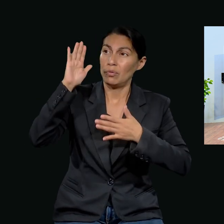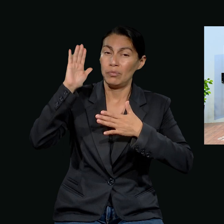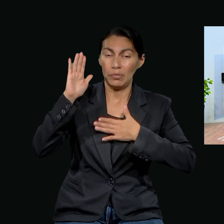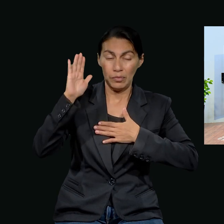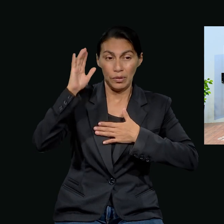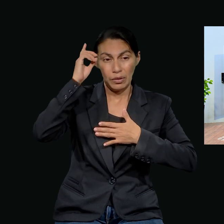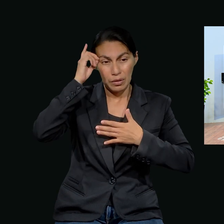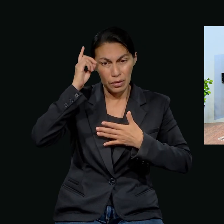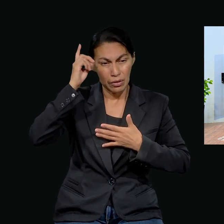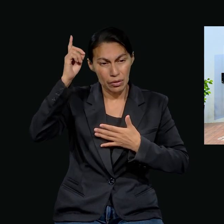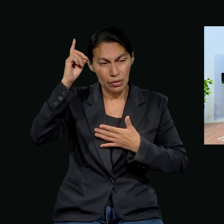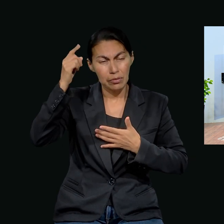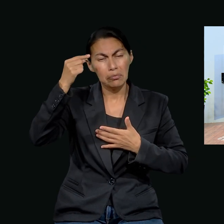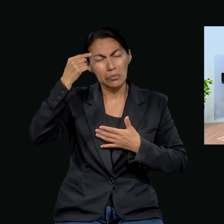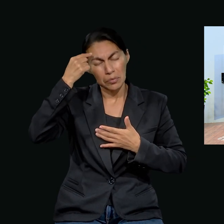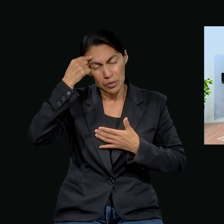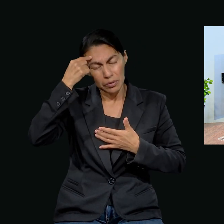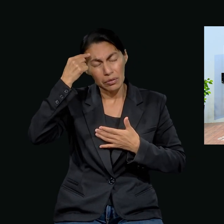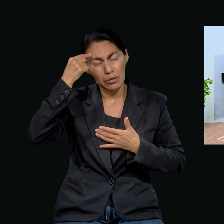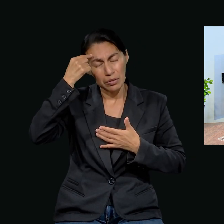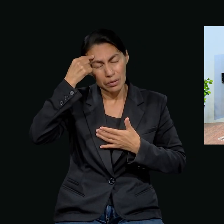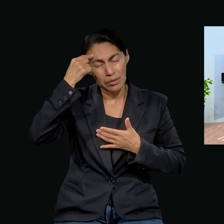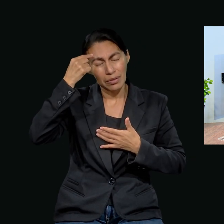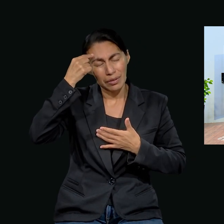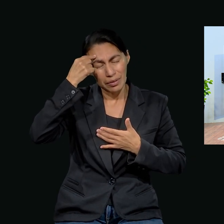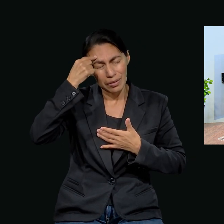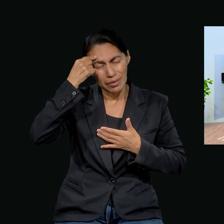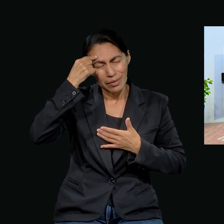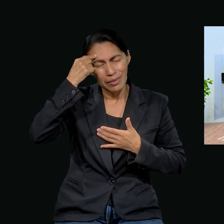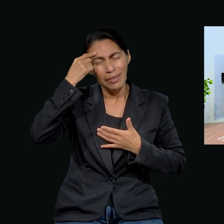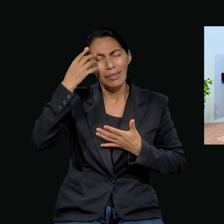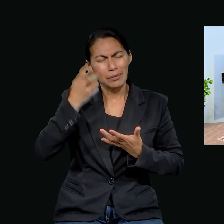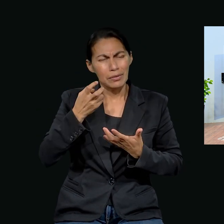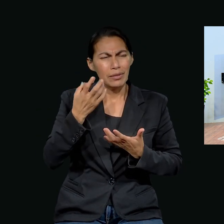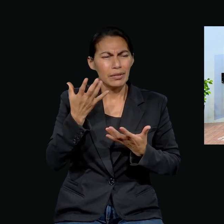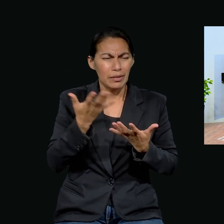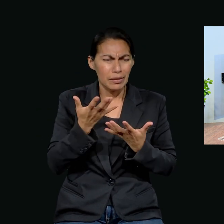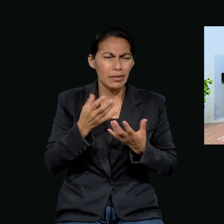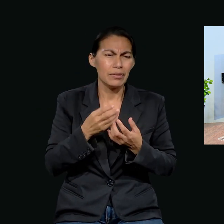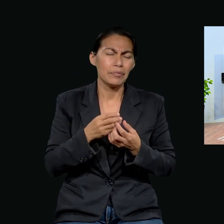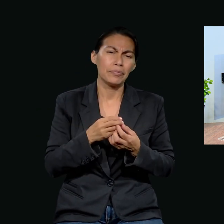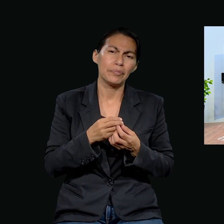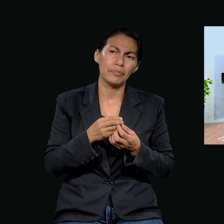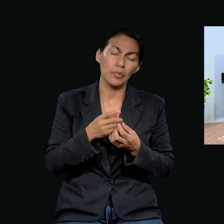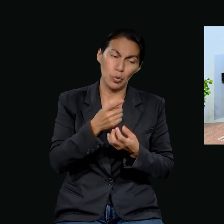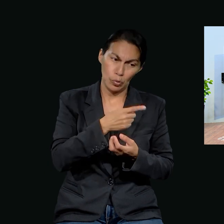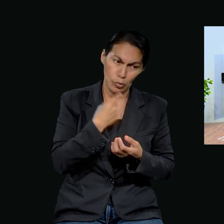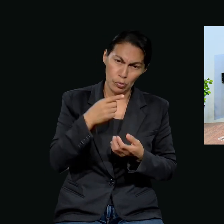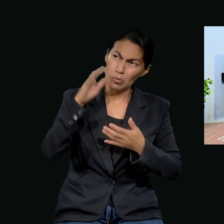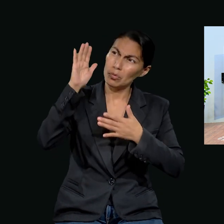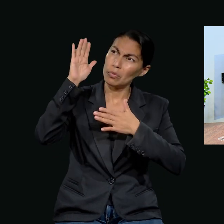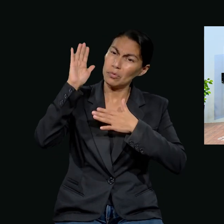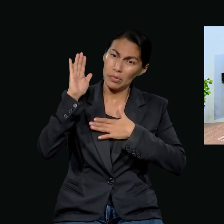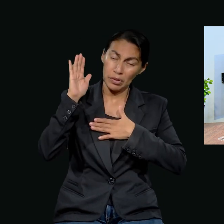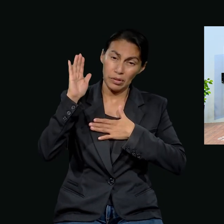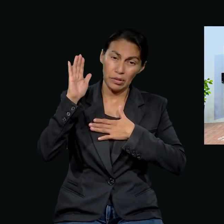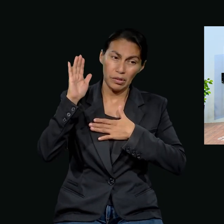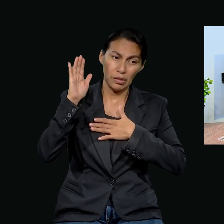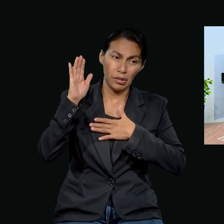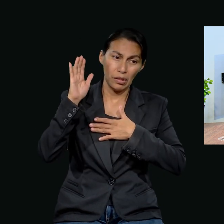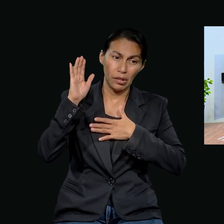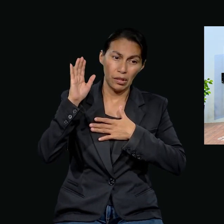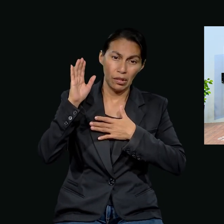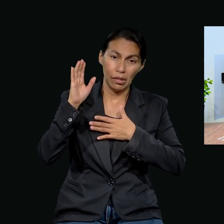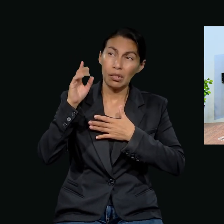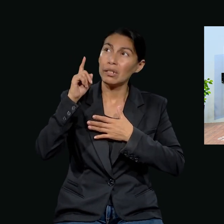palabras Empeñadas Por Dios Cumple las condiciones De la promesa Y Él cumplirá Su